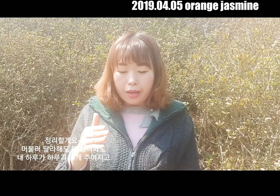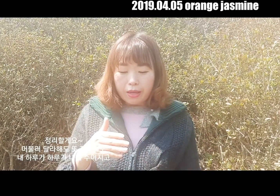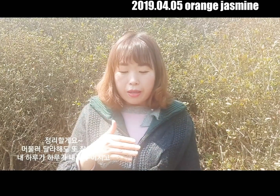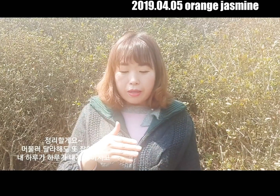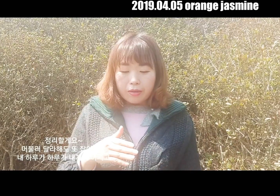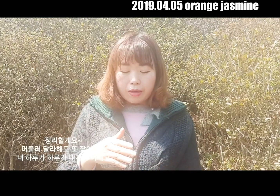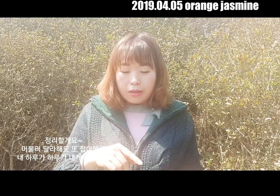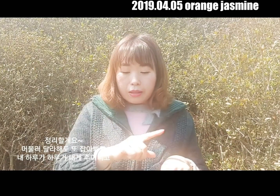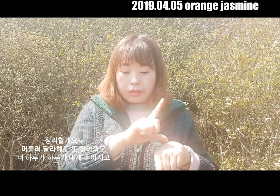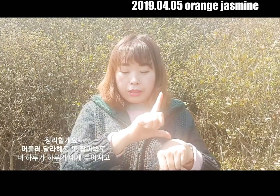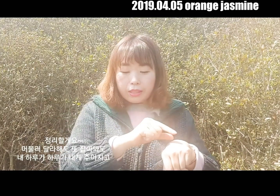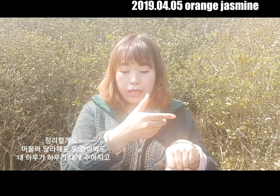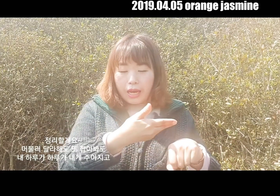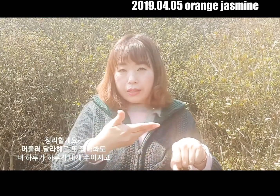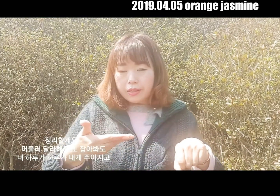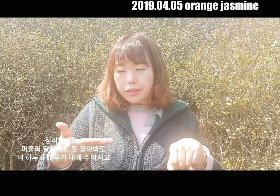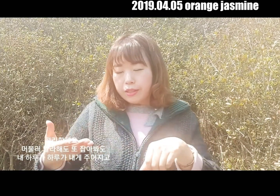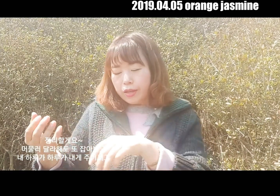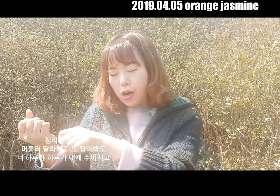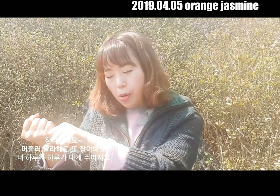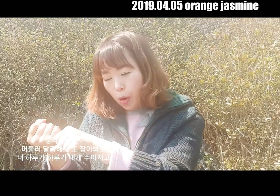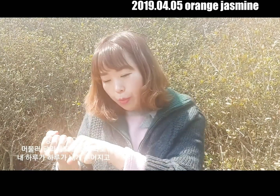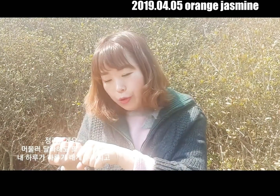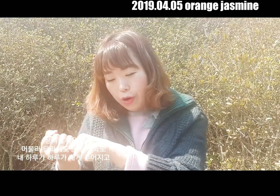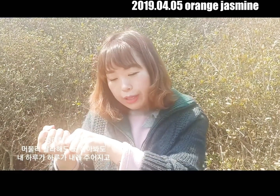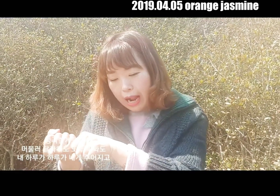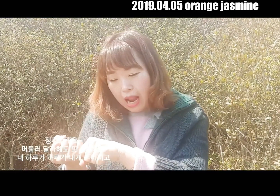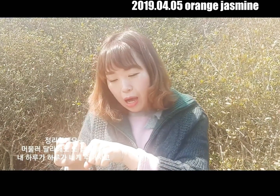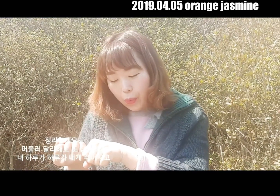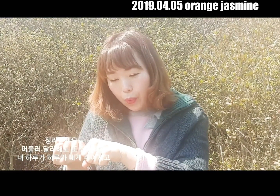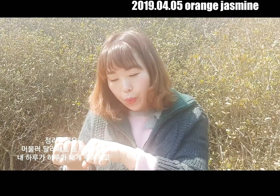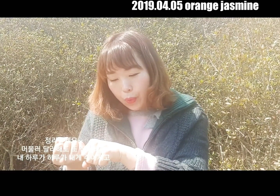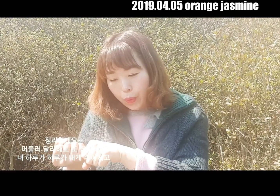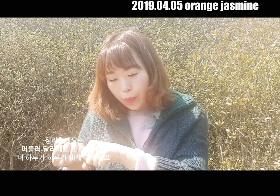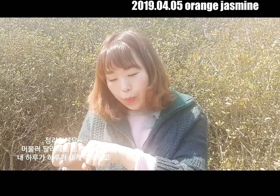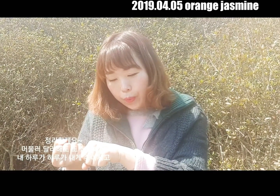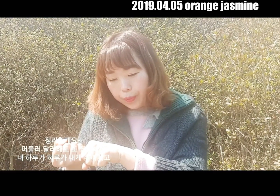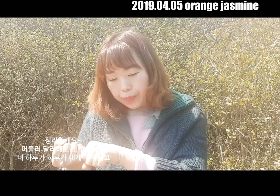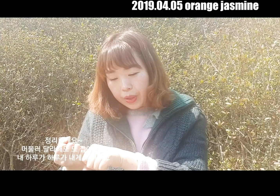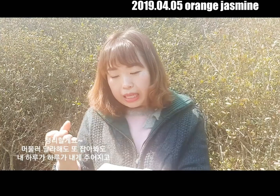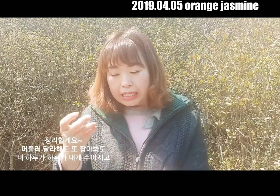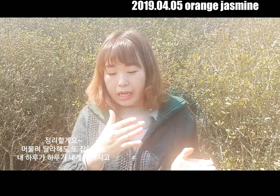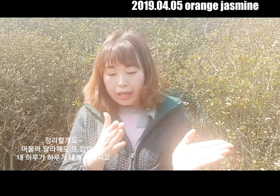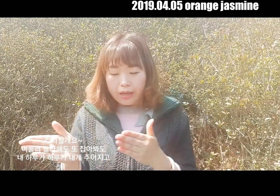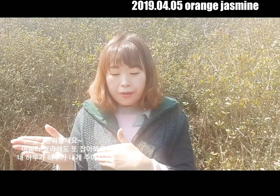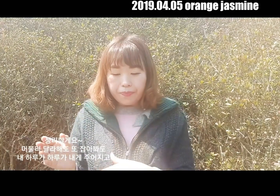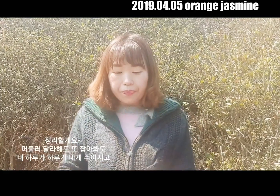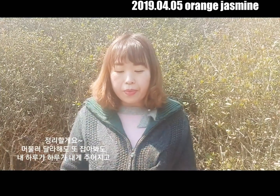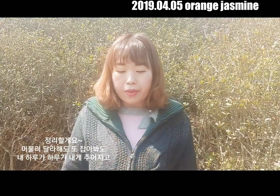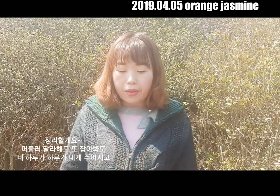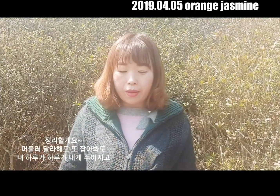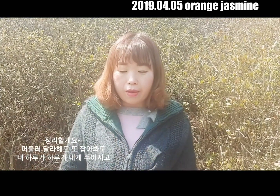정리하면 시간 흐르는 거 머물러 달라고, 다시 할게요.